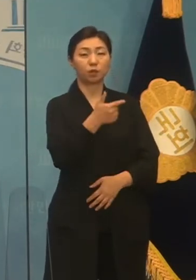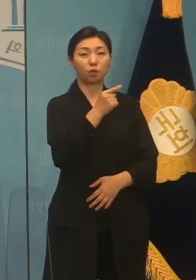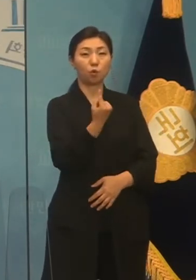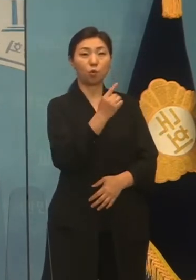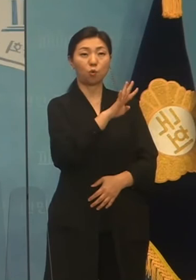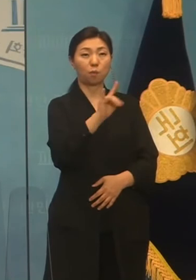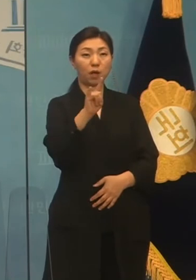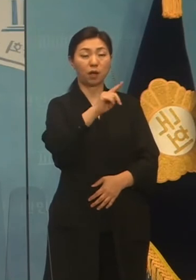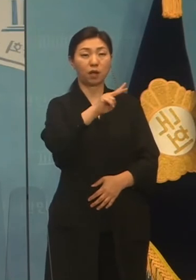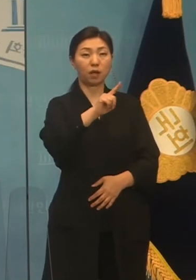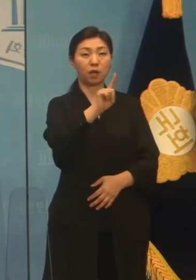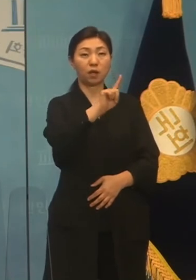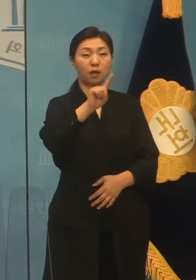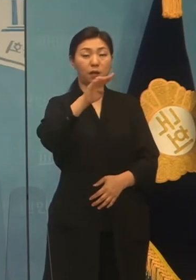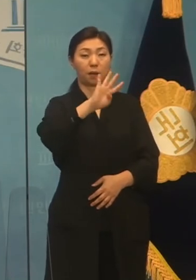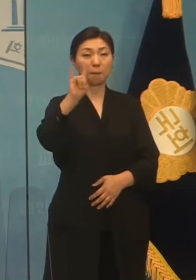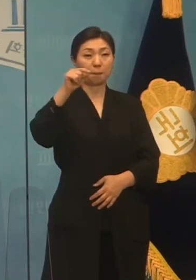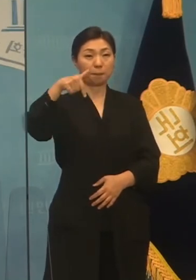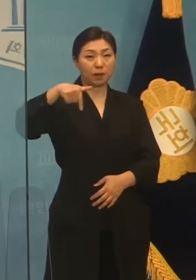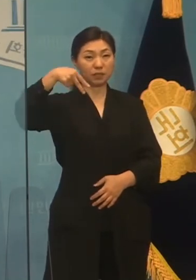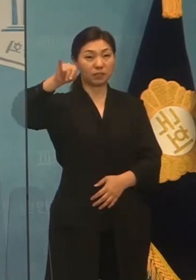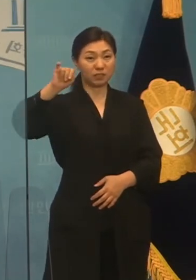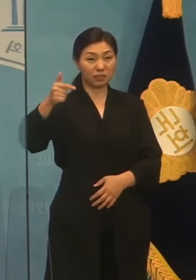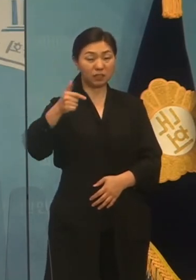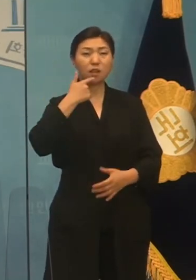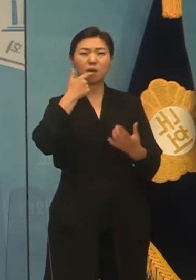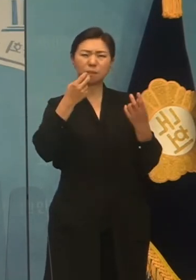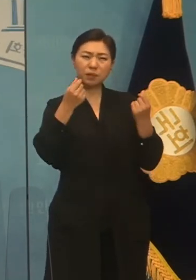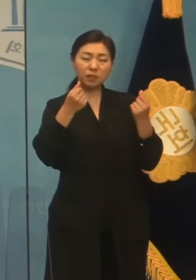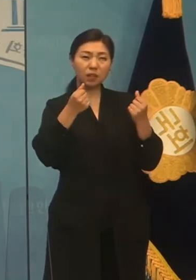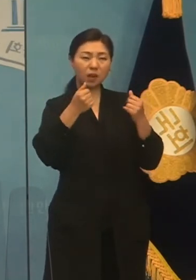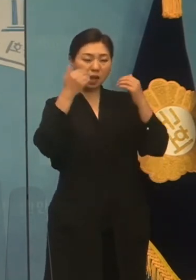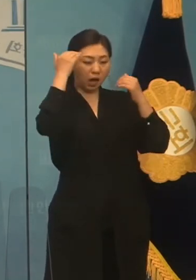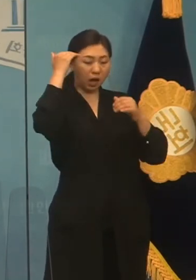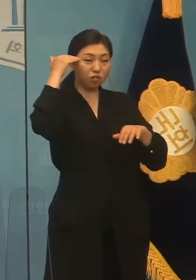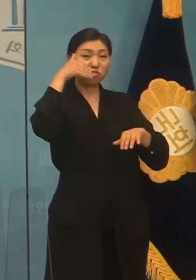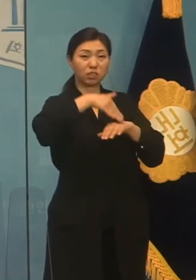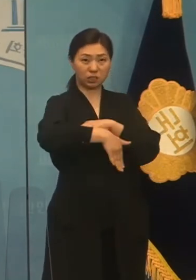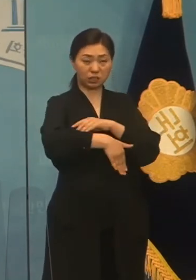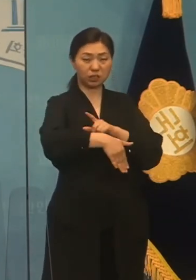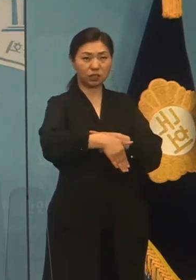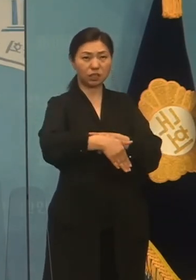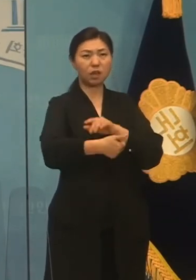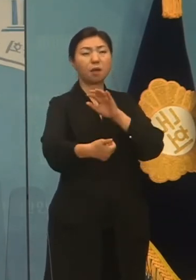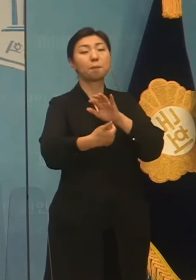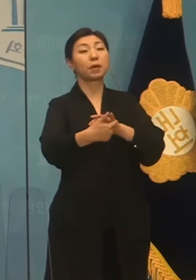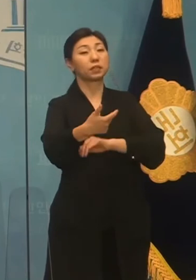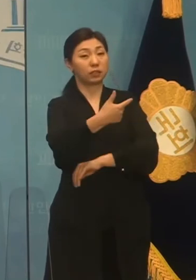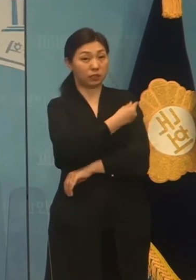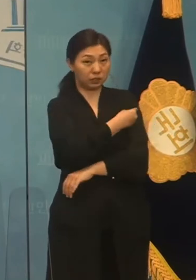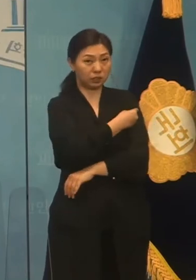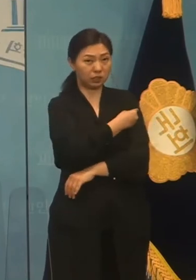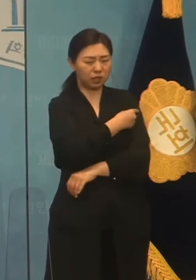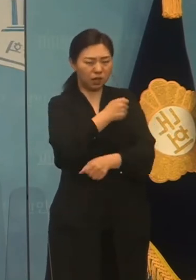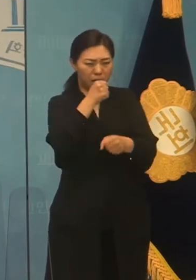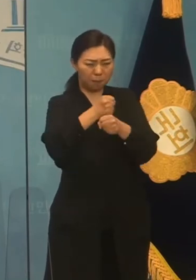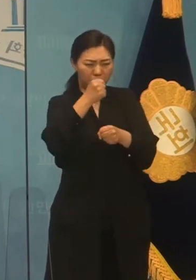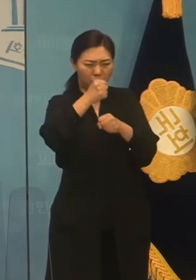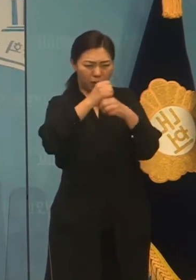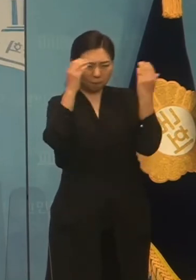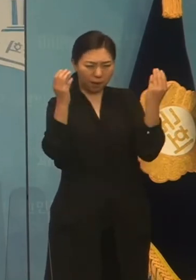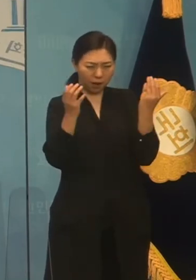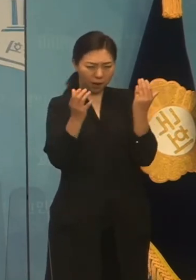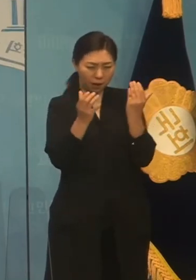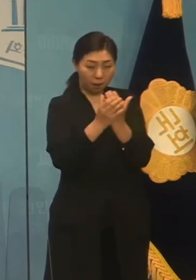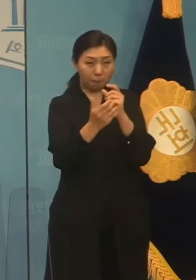노바백스와 같은 형태의 백신을 우리 토종 백신이 거의 개발 완료 단계에